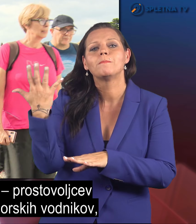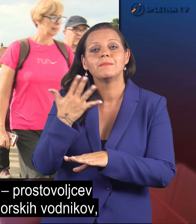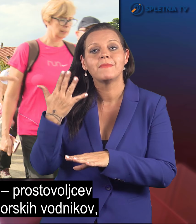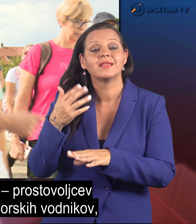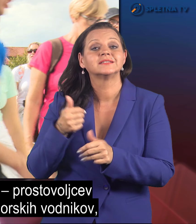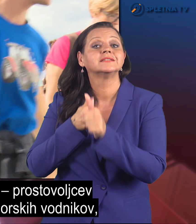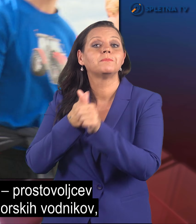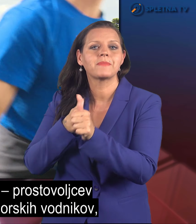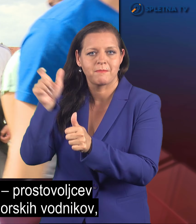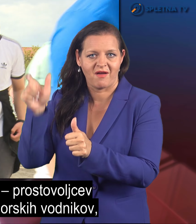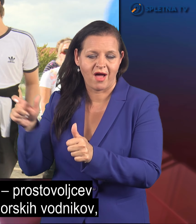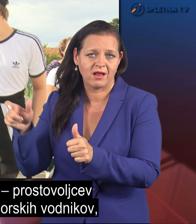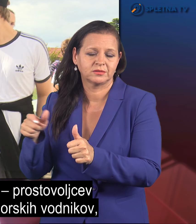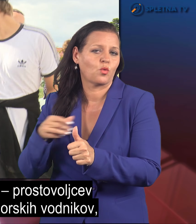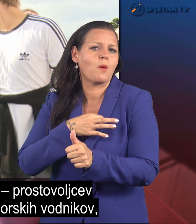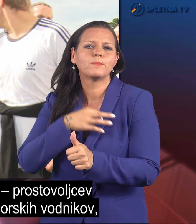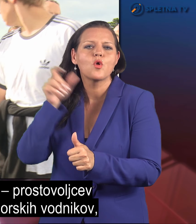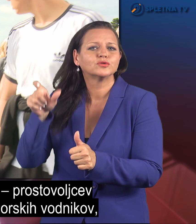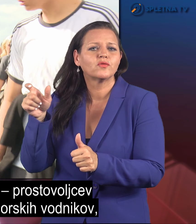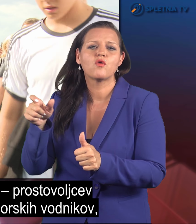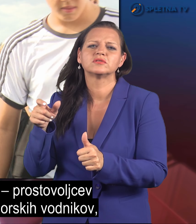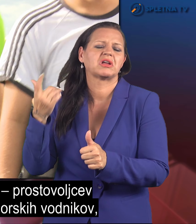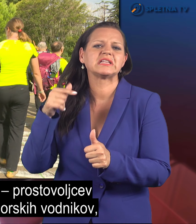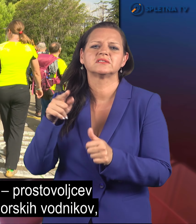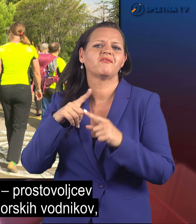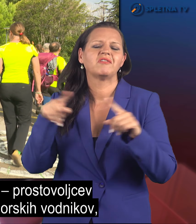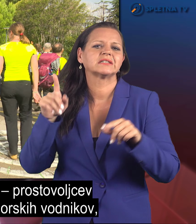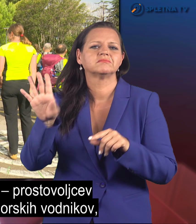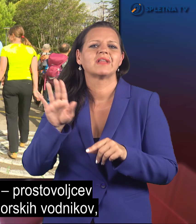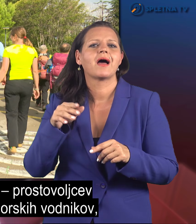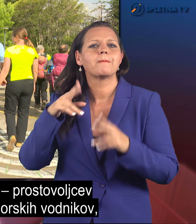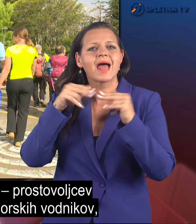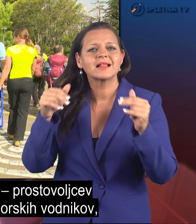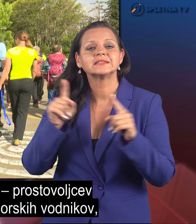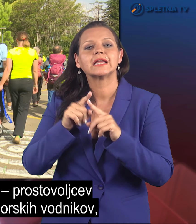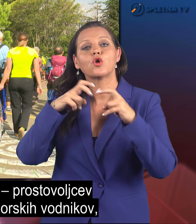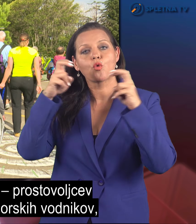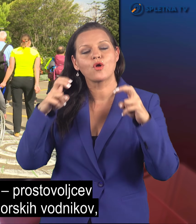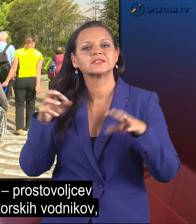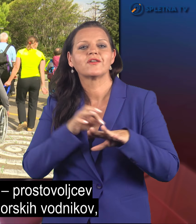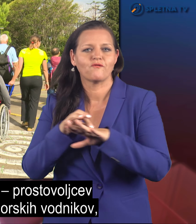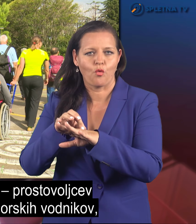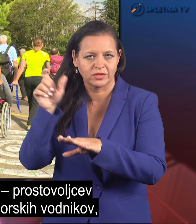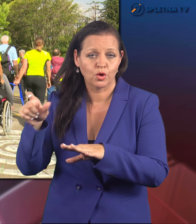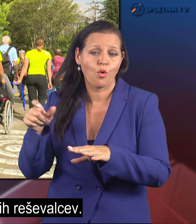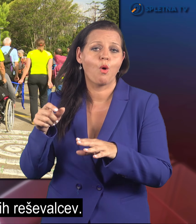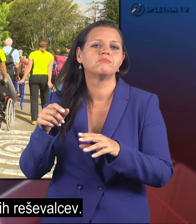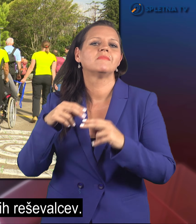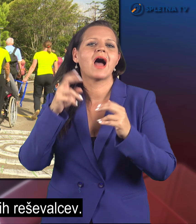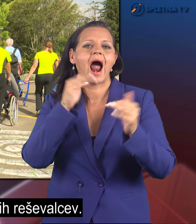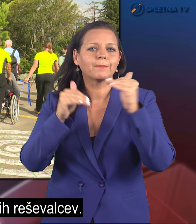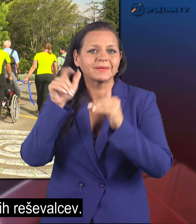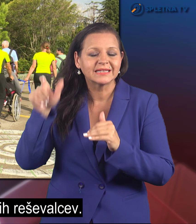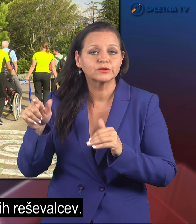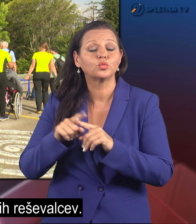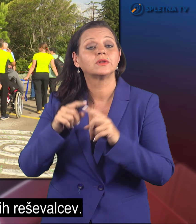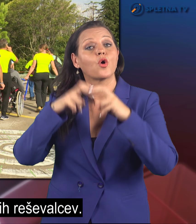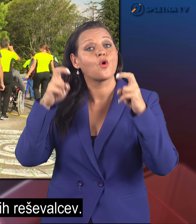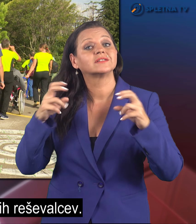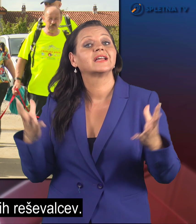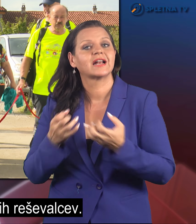spremljalo 155 spremljevalcev, prostovoljcev iz vrst planinskih in gorskih vodnikov, alpinistov in